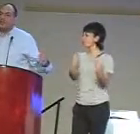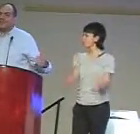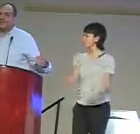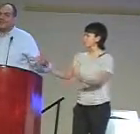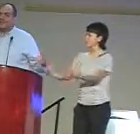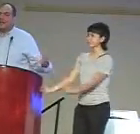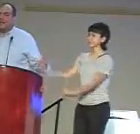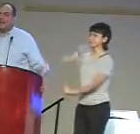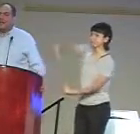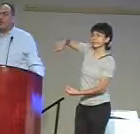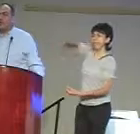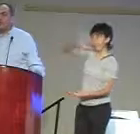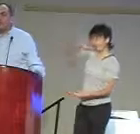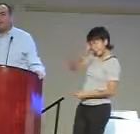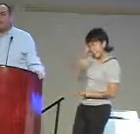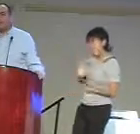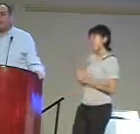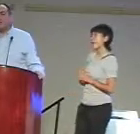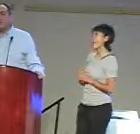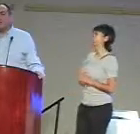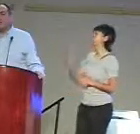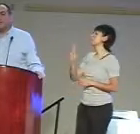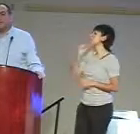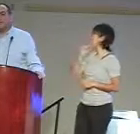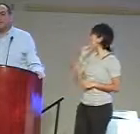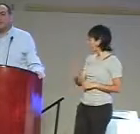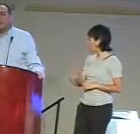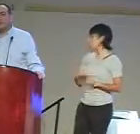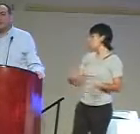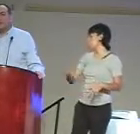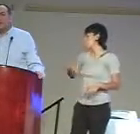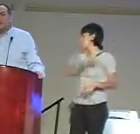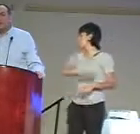población dispersa también en una alta proporción.